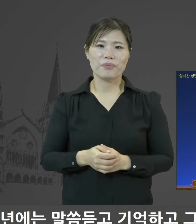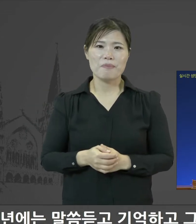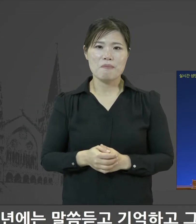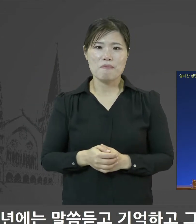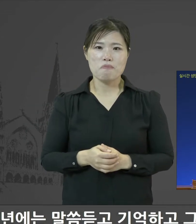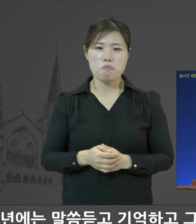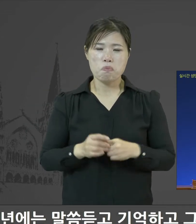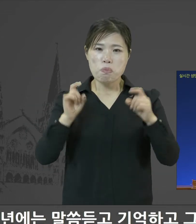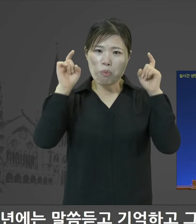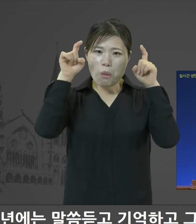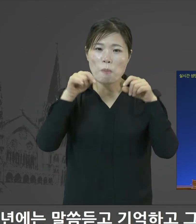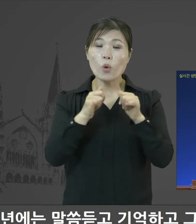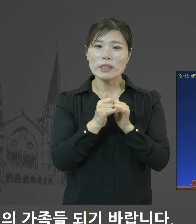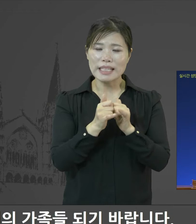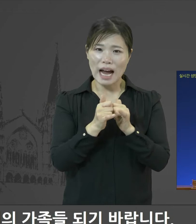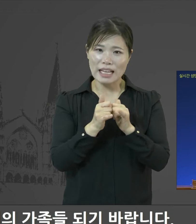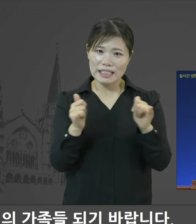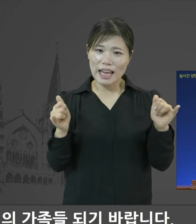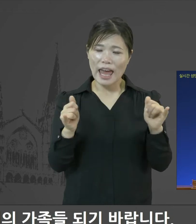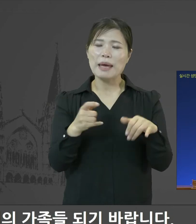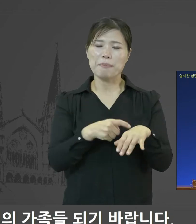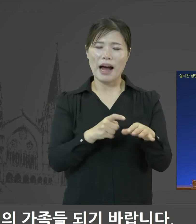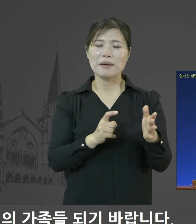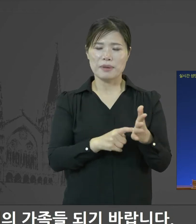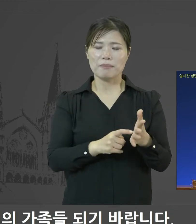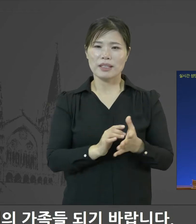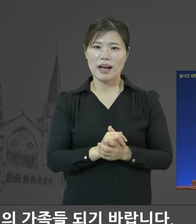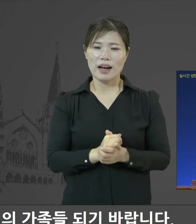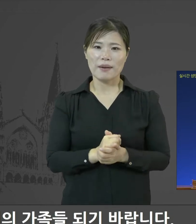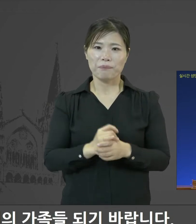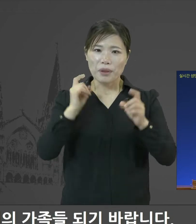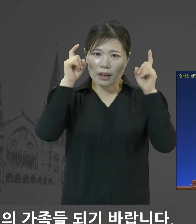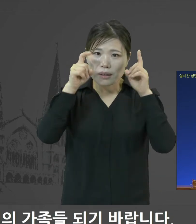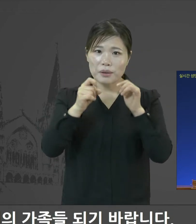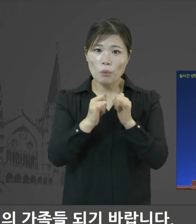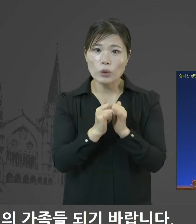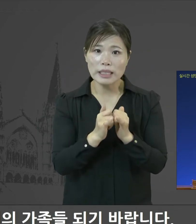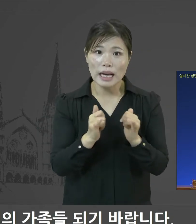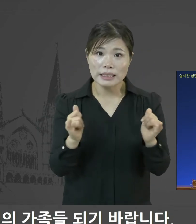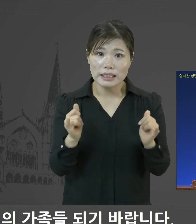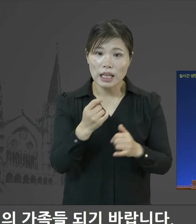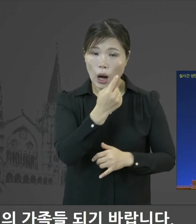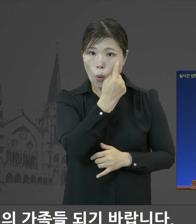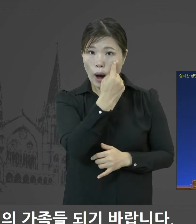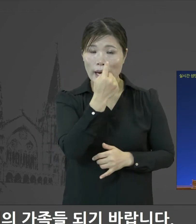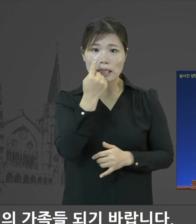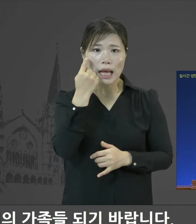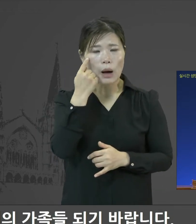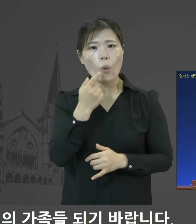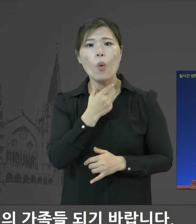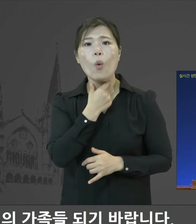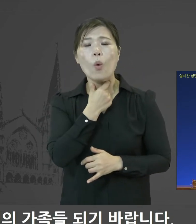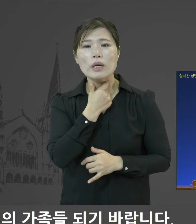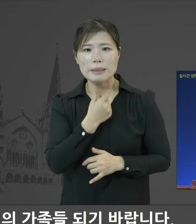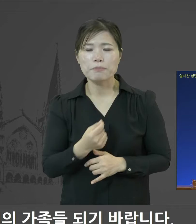이 목자들이 그런 마음을 가졌습니다. 그래서 이 목자들은 확인하고 싶은